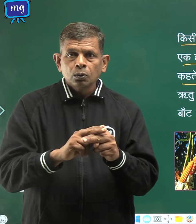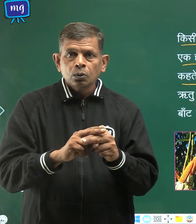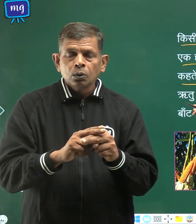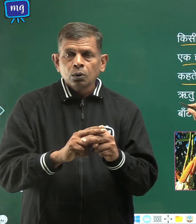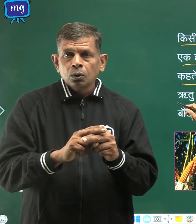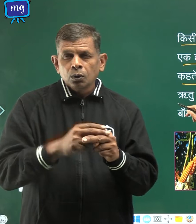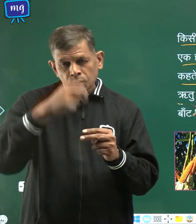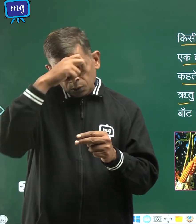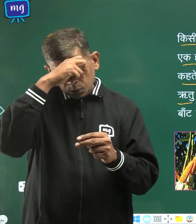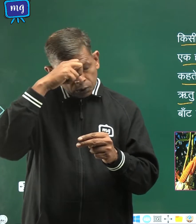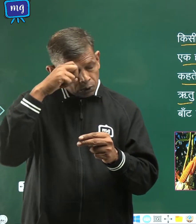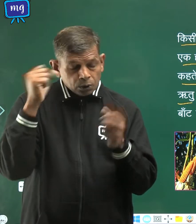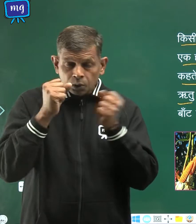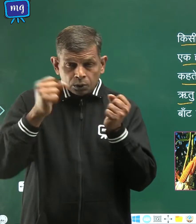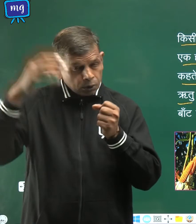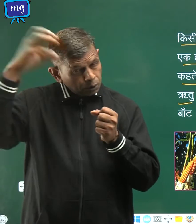ऋतु के आधार पर